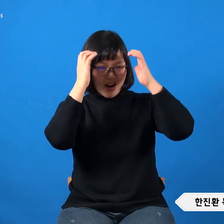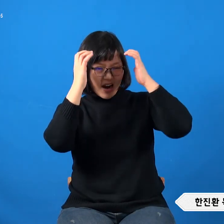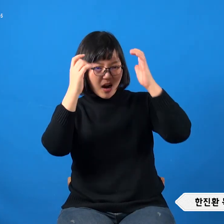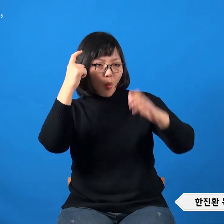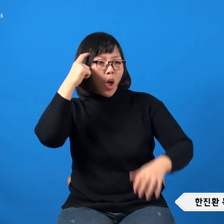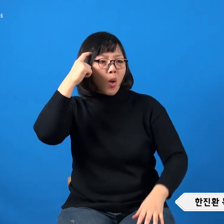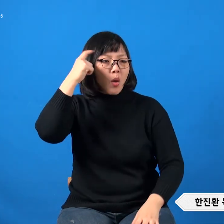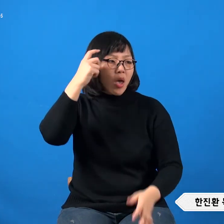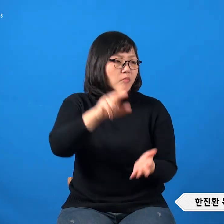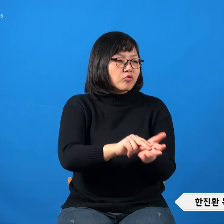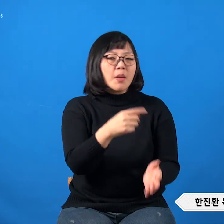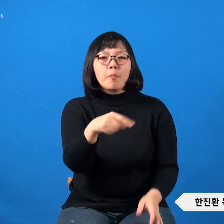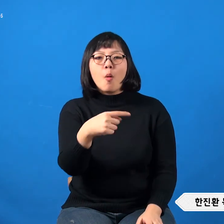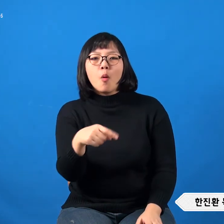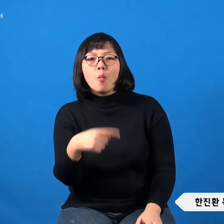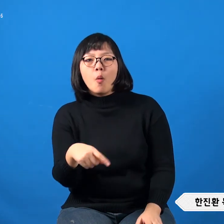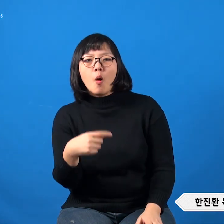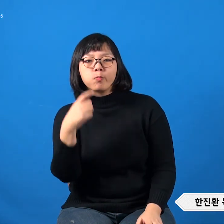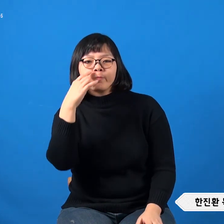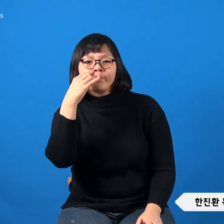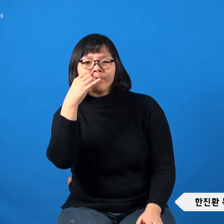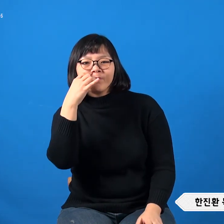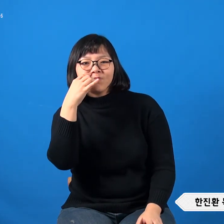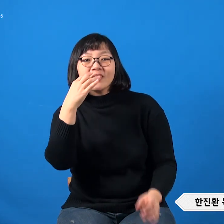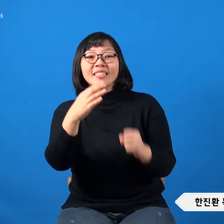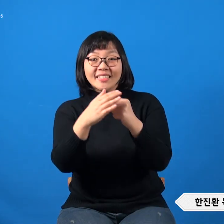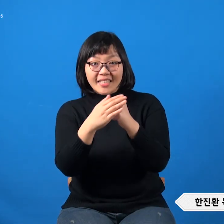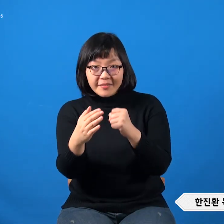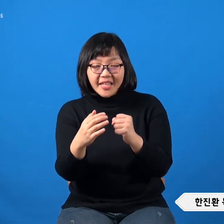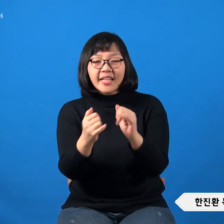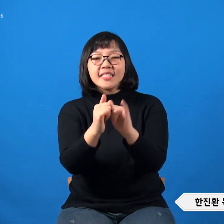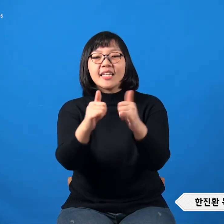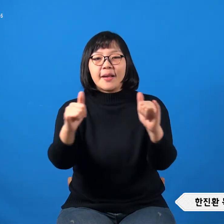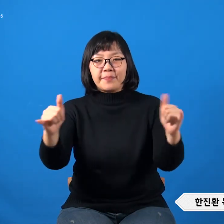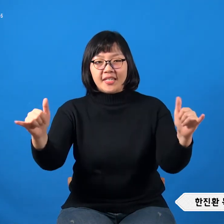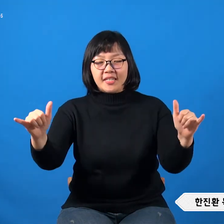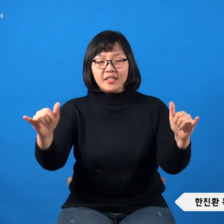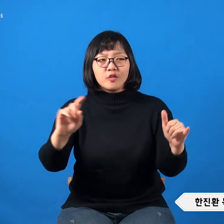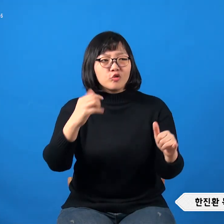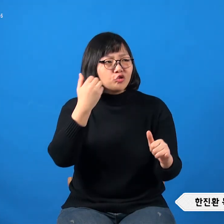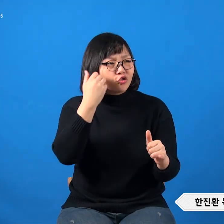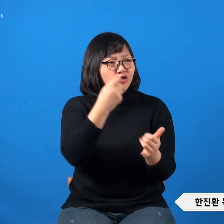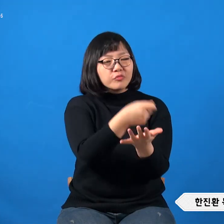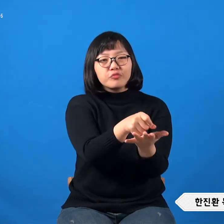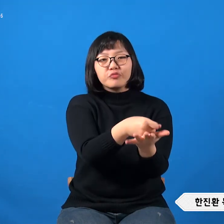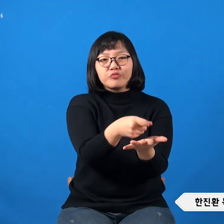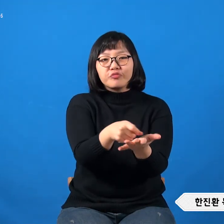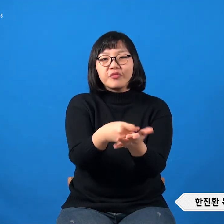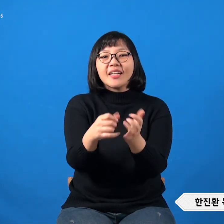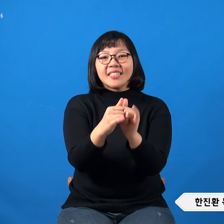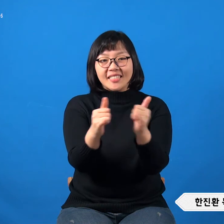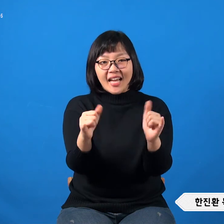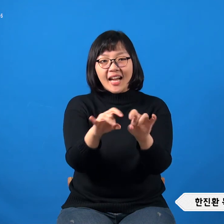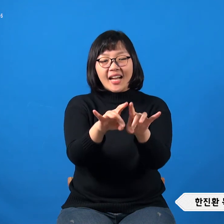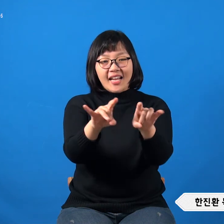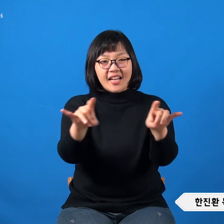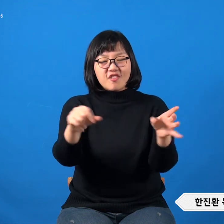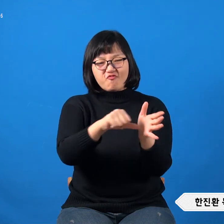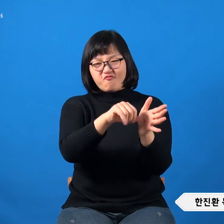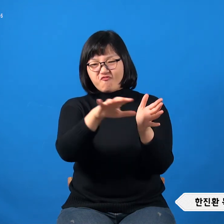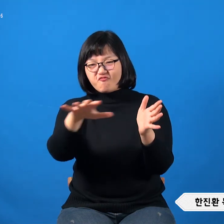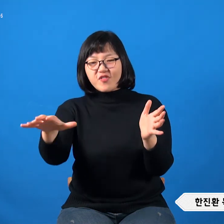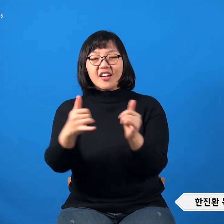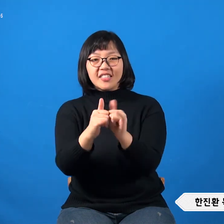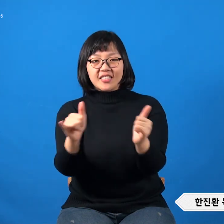있는가? 뭐가 문제인가? 거기에 대해서 좀 답을 좀 해달라고 그 당시에